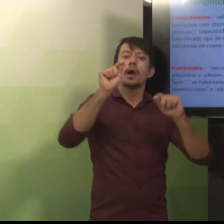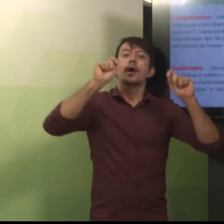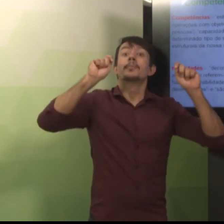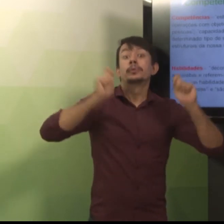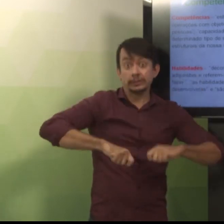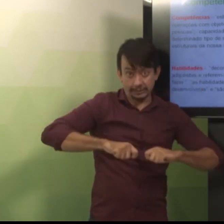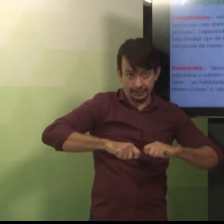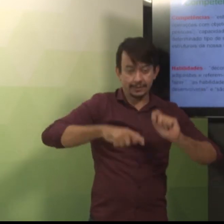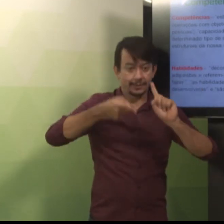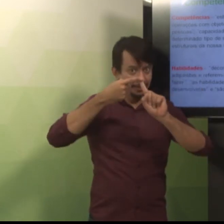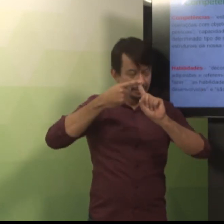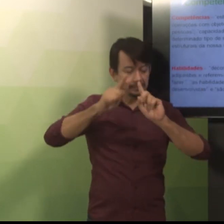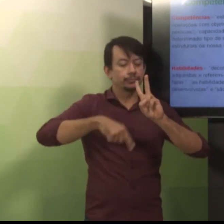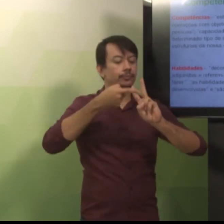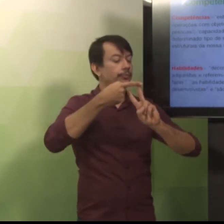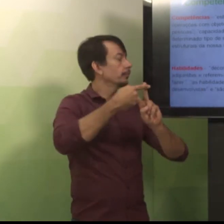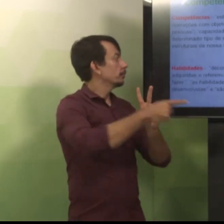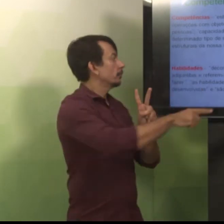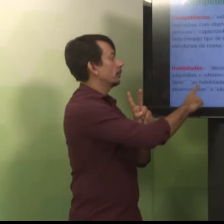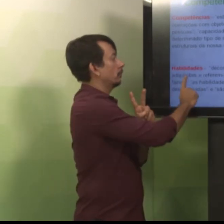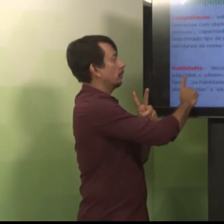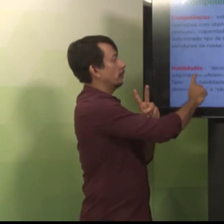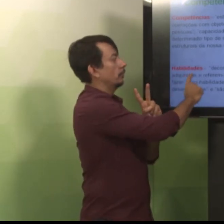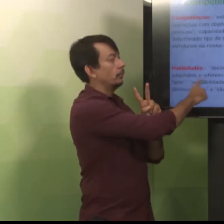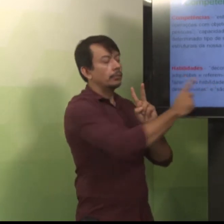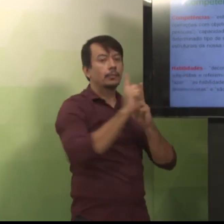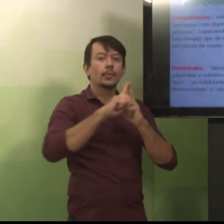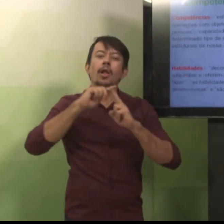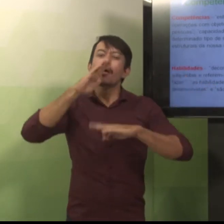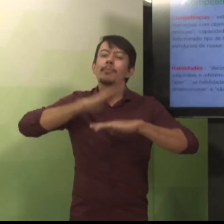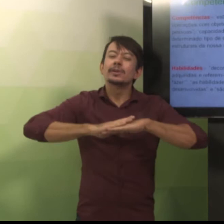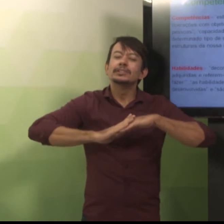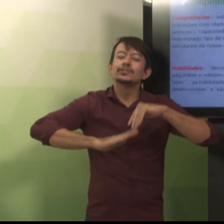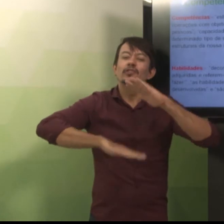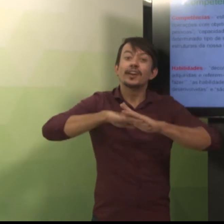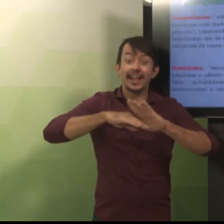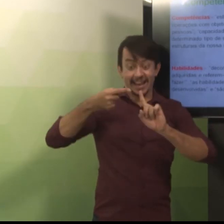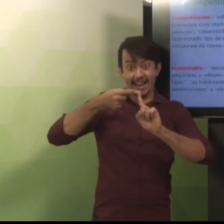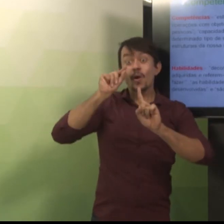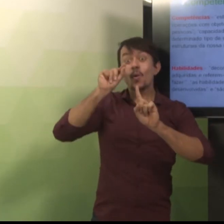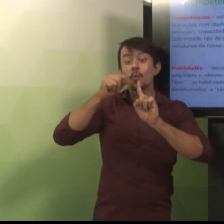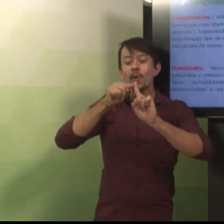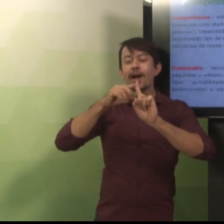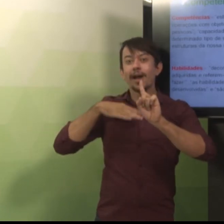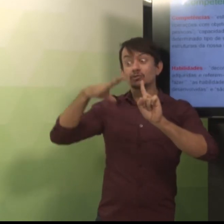L1, um plano para o ensino da L1, isso é competência. E quando eu falo em habilidades?